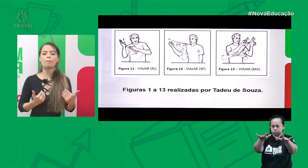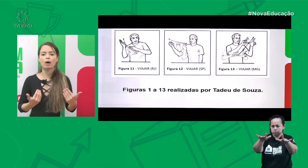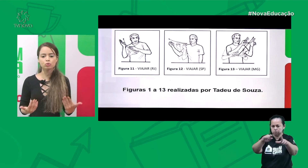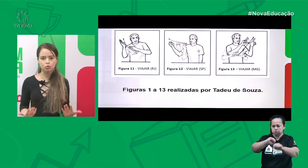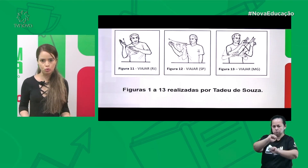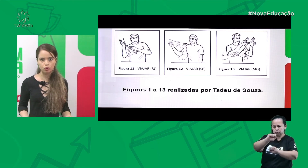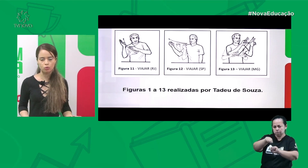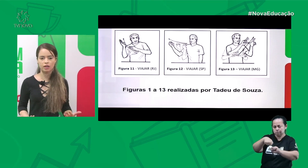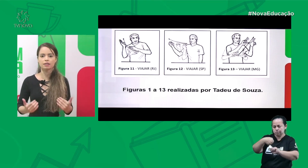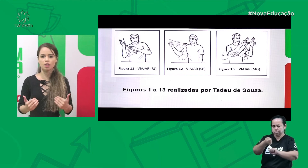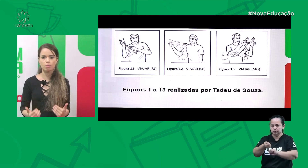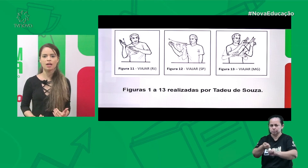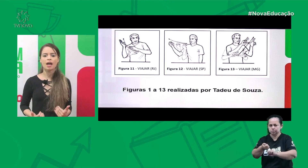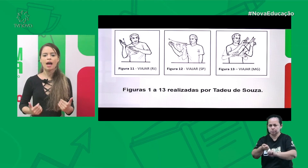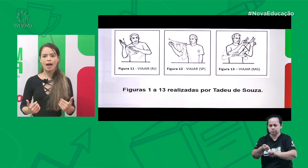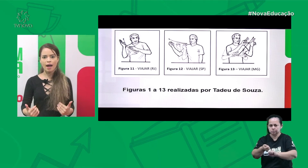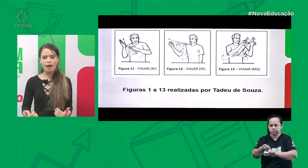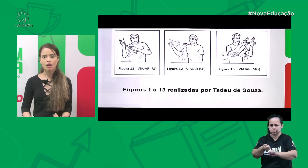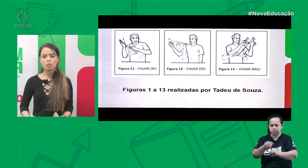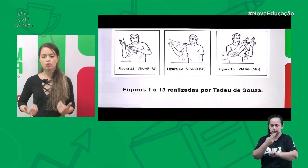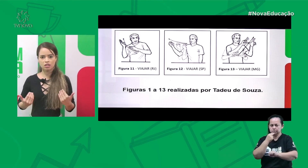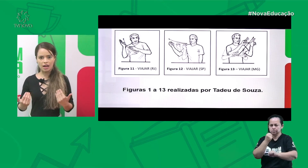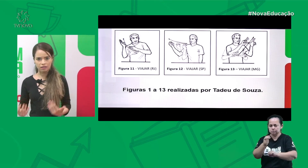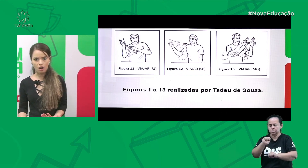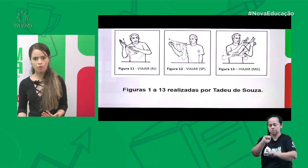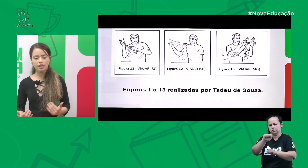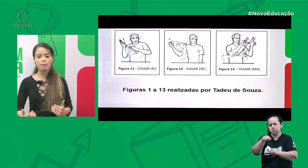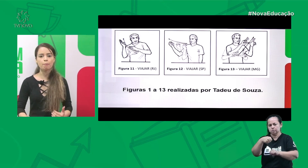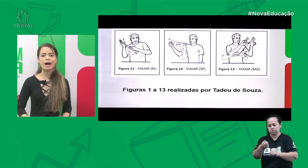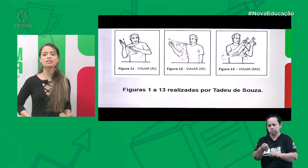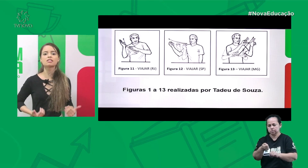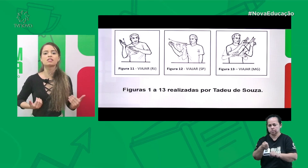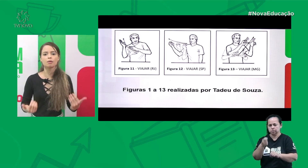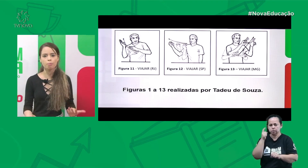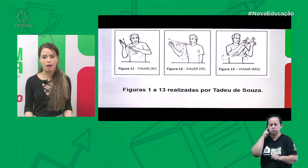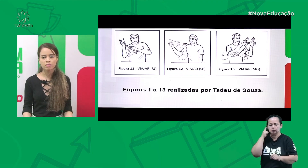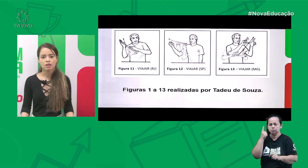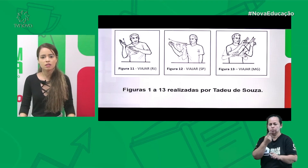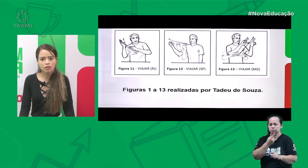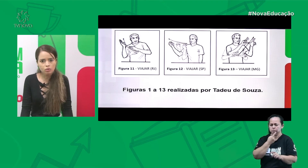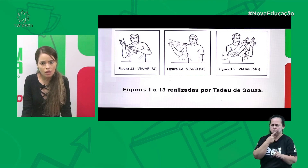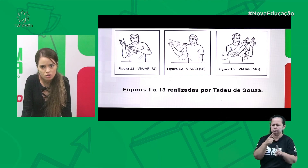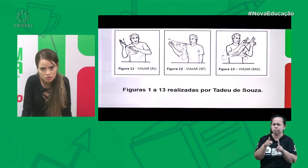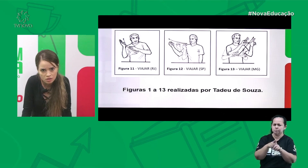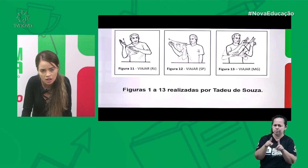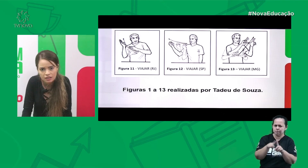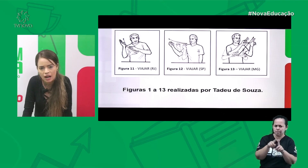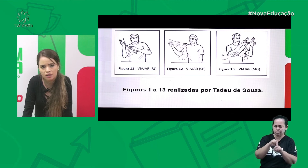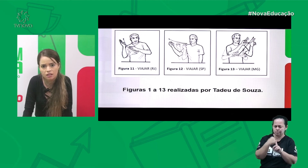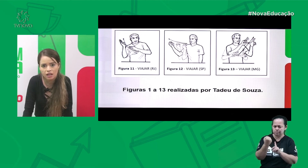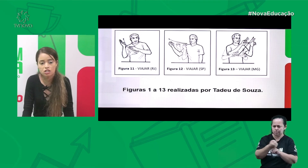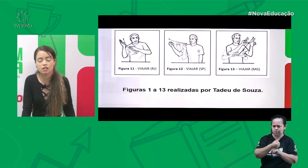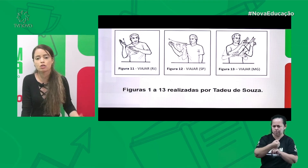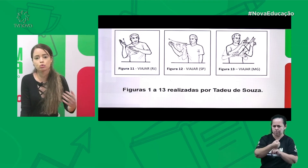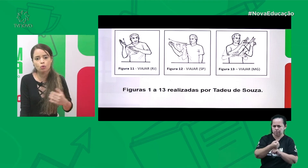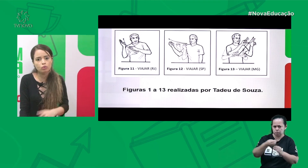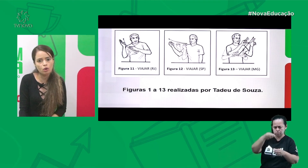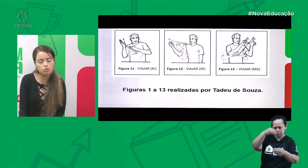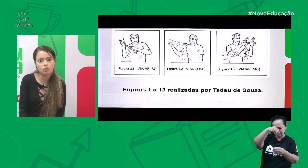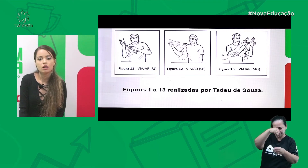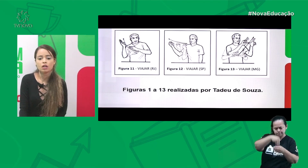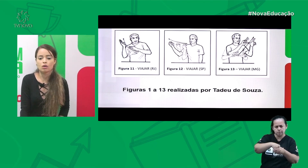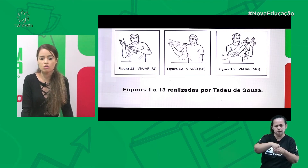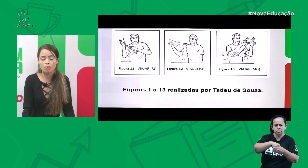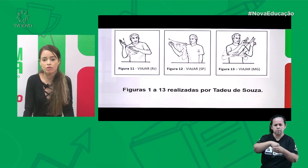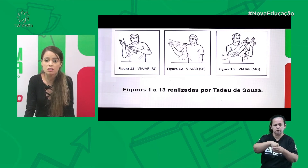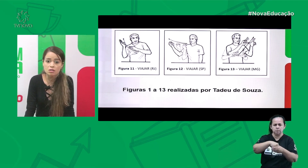esse papel do surdo, que ele também é um cidadão, que ele participa dentro da nossa sociedade, que ele está junto